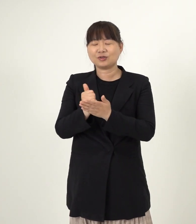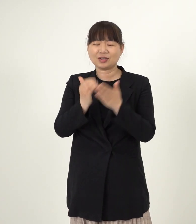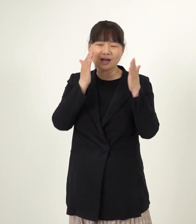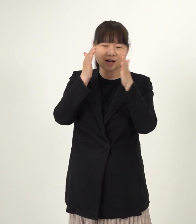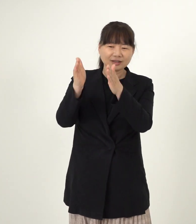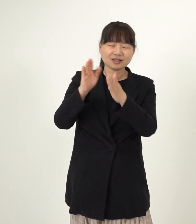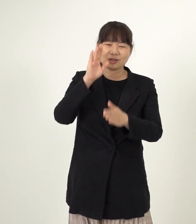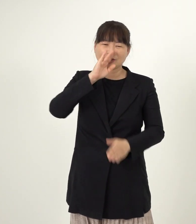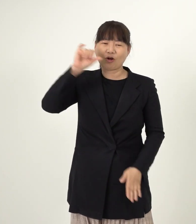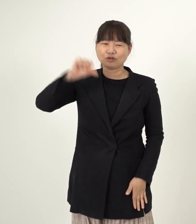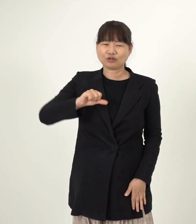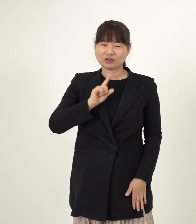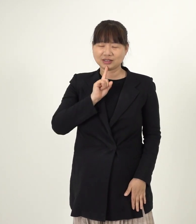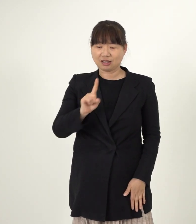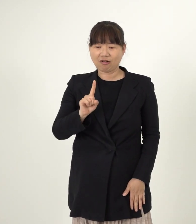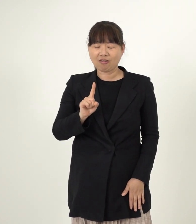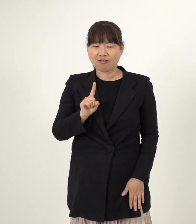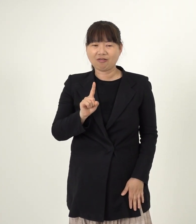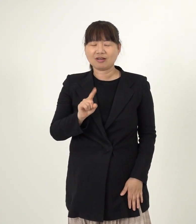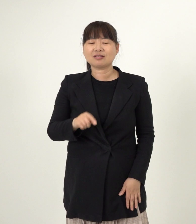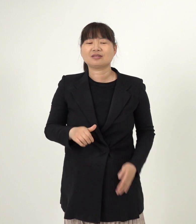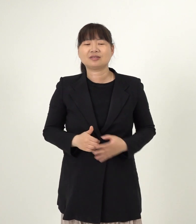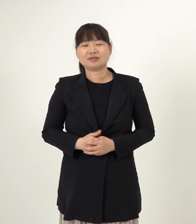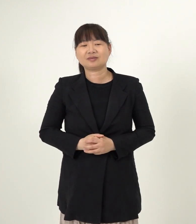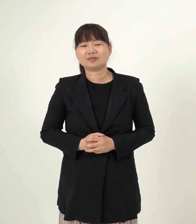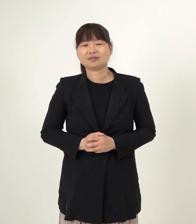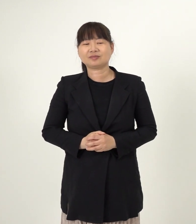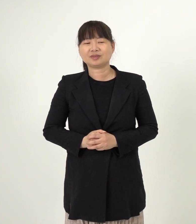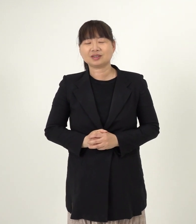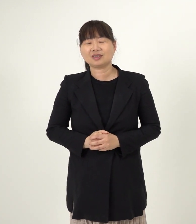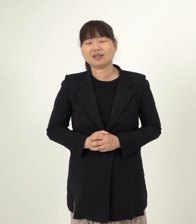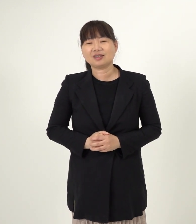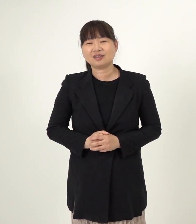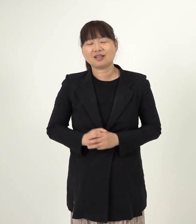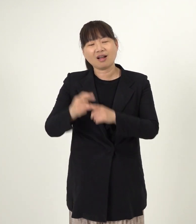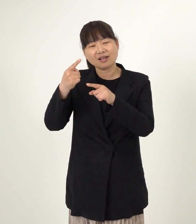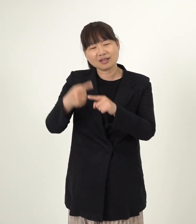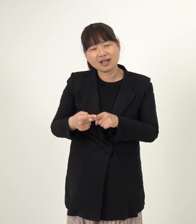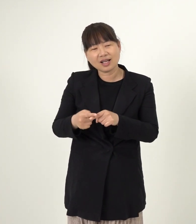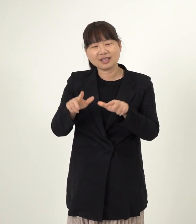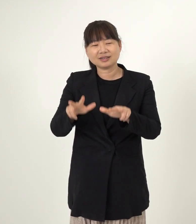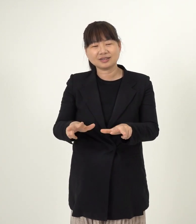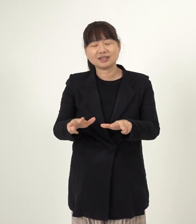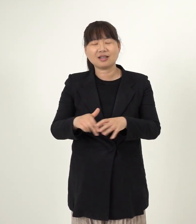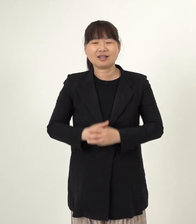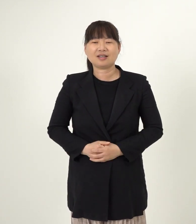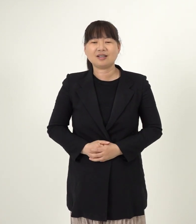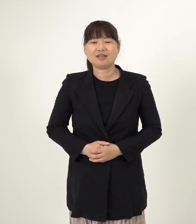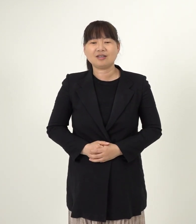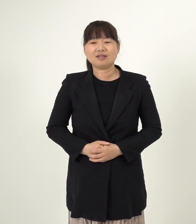향해서 저주했다는 해석이 있어요. 그러다가 이제 얼마